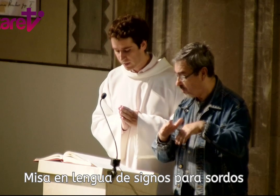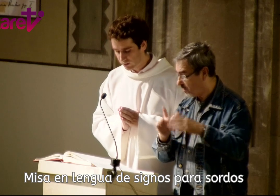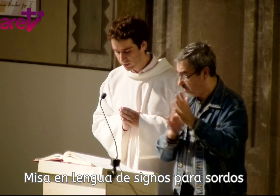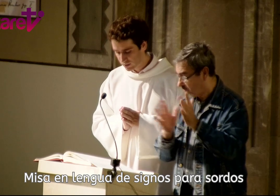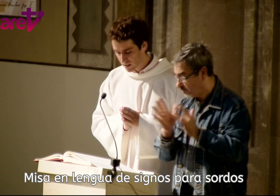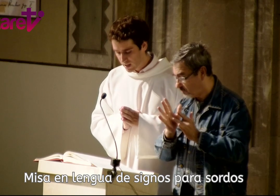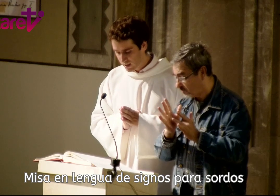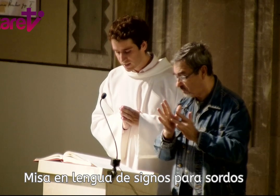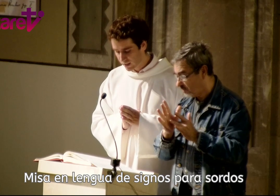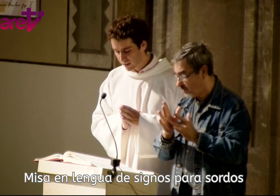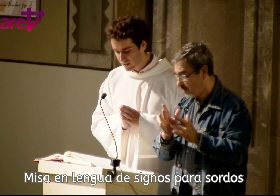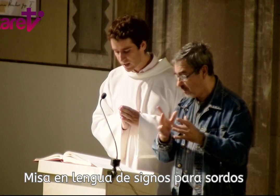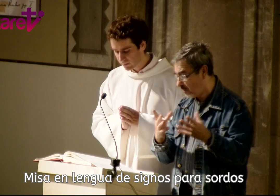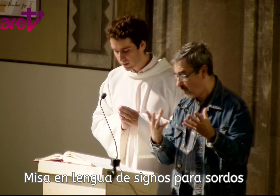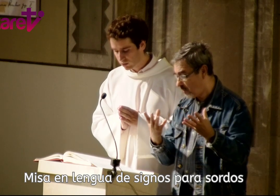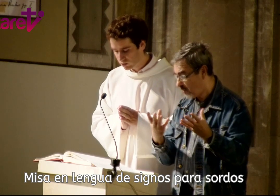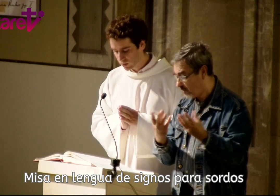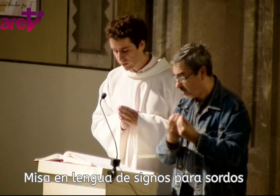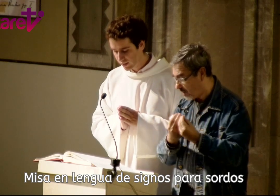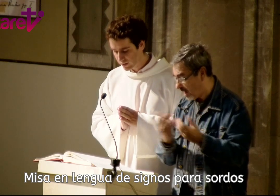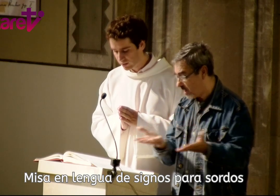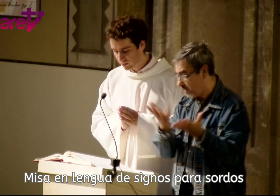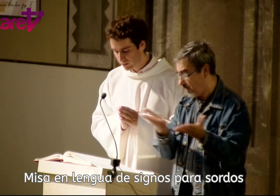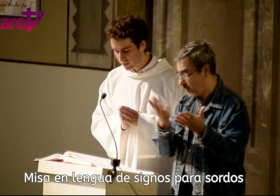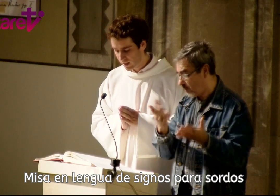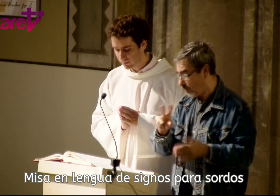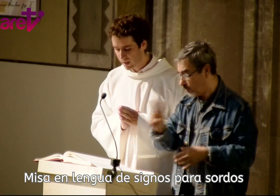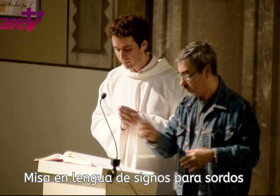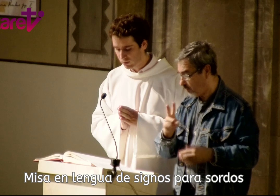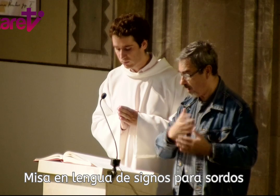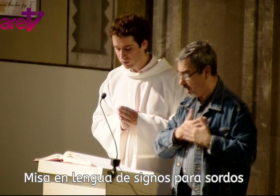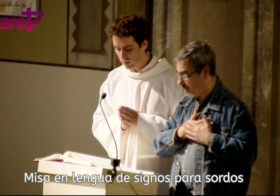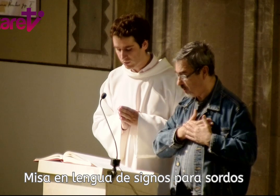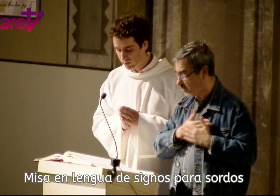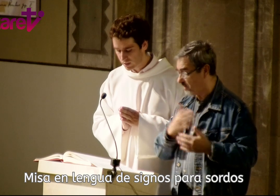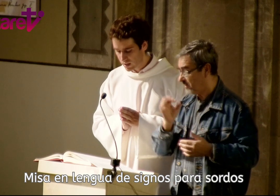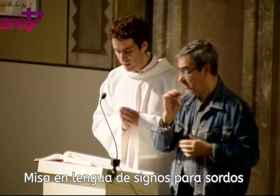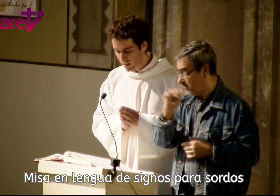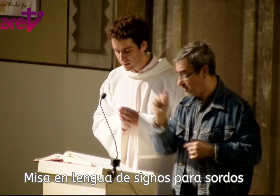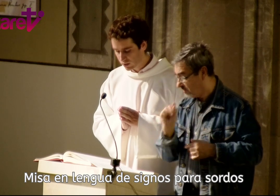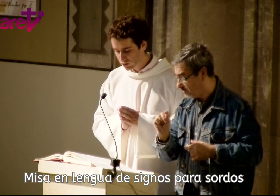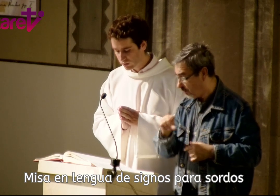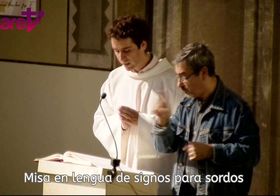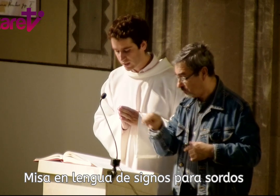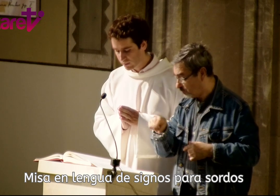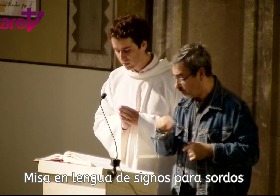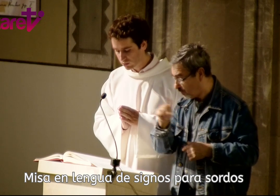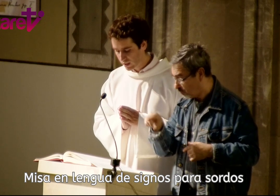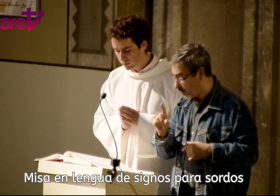Hermanos, si queréis darme el consuelo de Cristo y aliviarme con vuestro amor, si nos une el Espíritu Santo